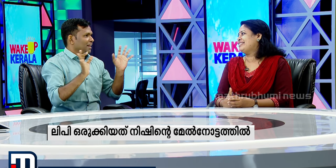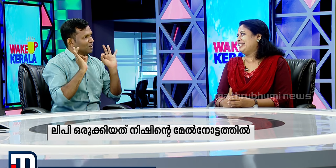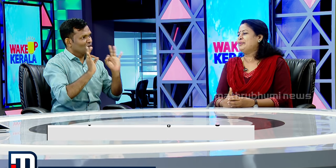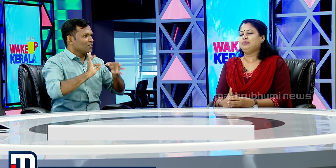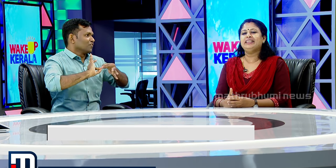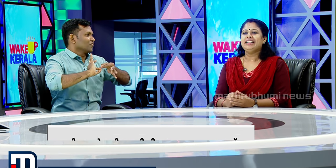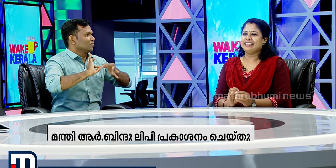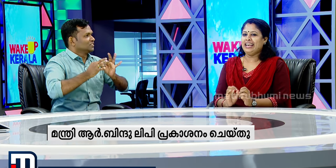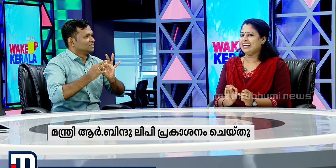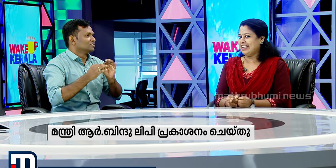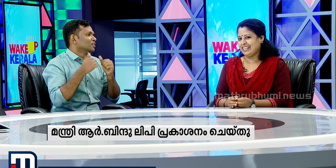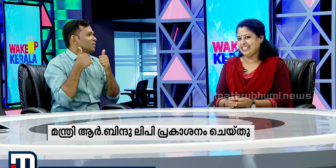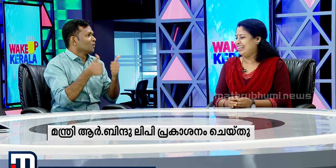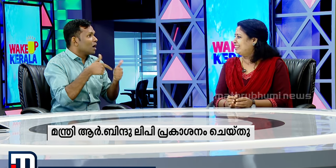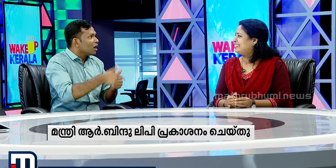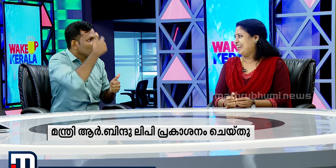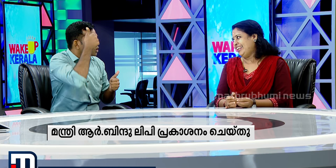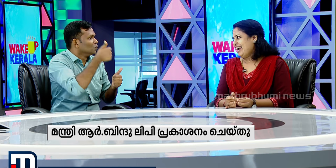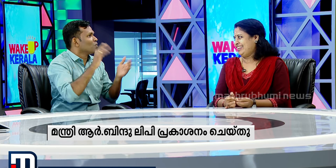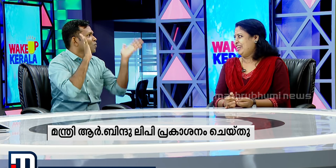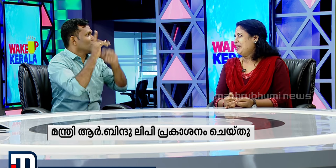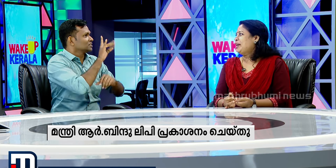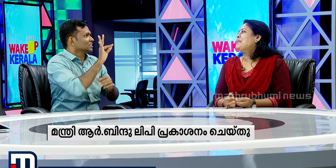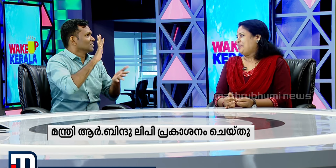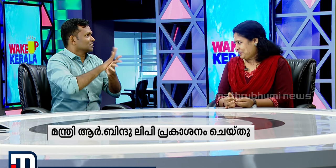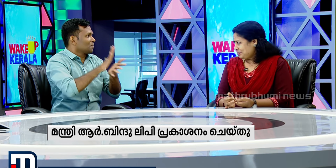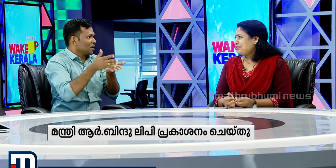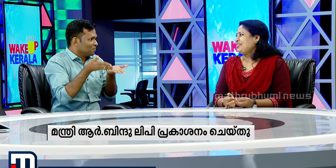ഒരു മാസത്തിന് മുൻപ് നല്ല കറക്റ്റായിട്ട് ഇത് റെഡിയാക്കി